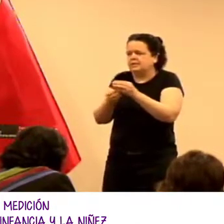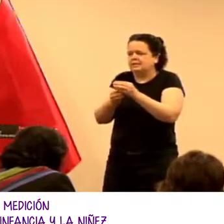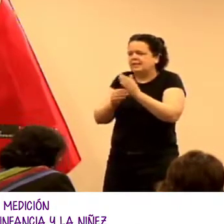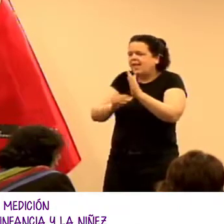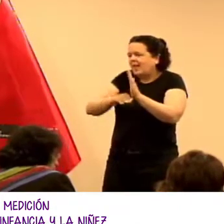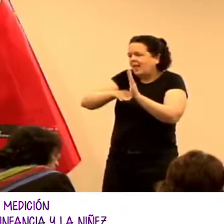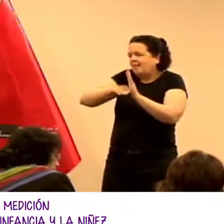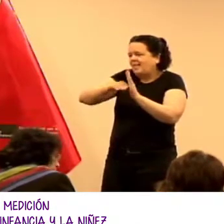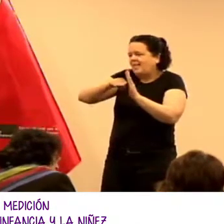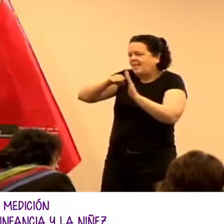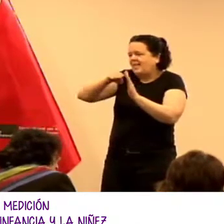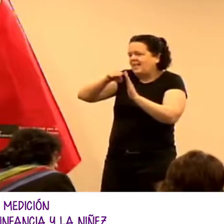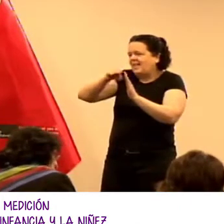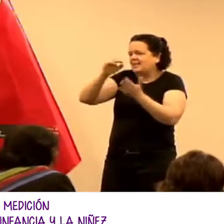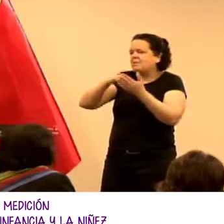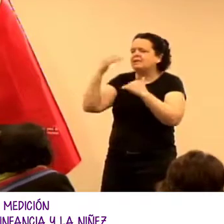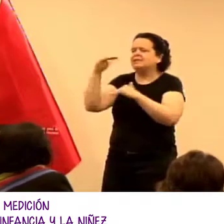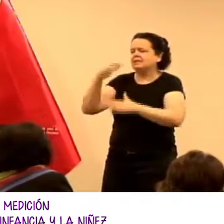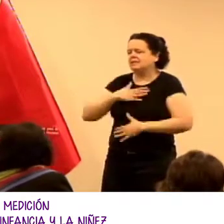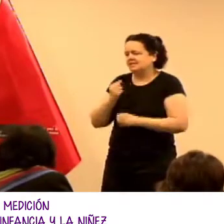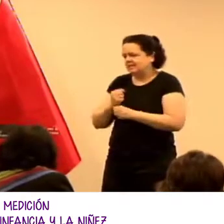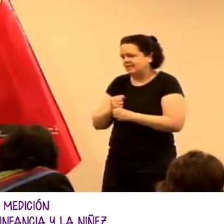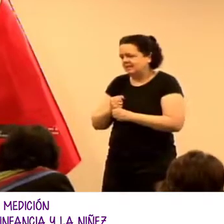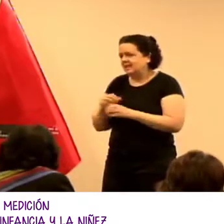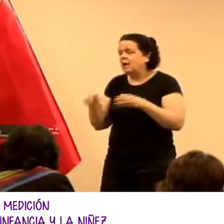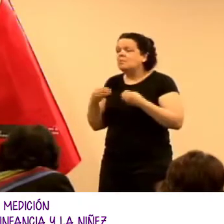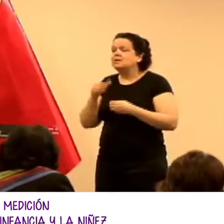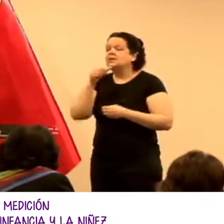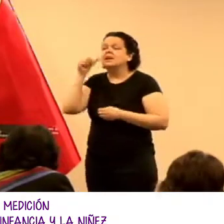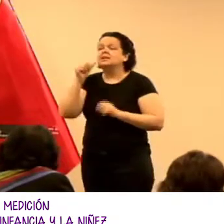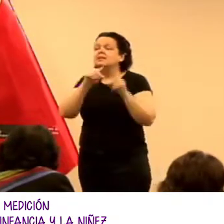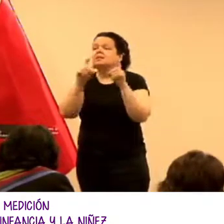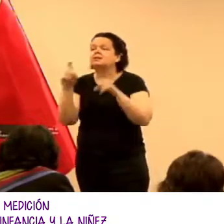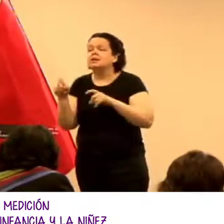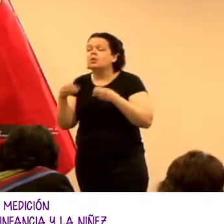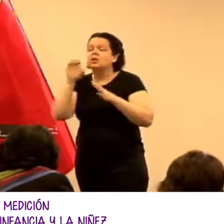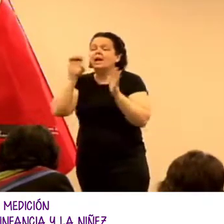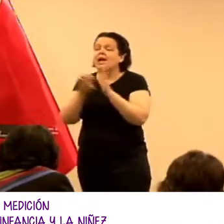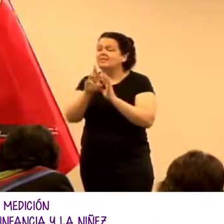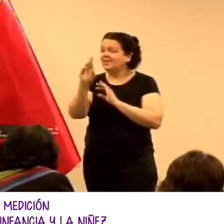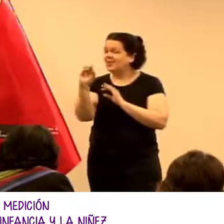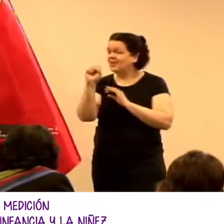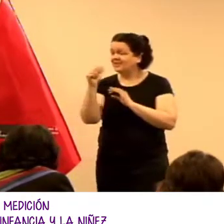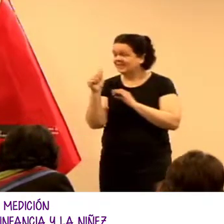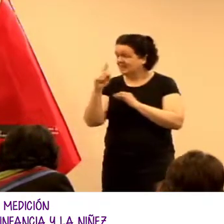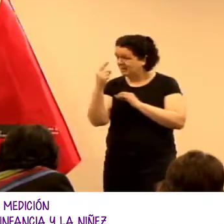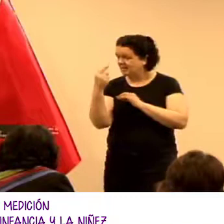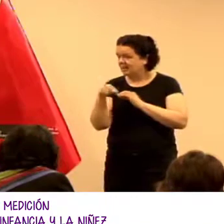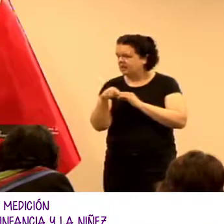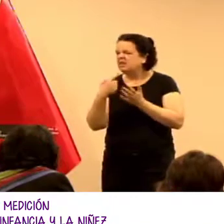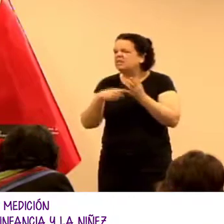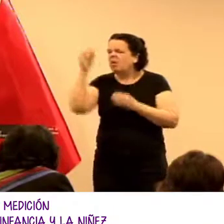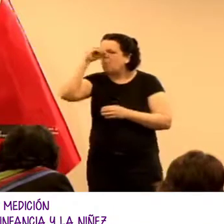aumenta la posibilidad de que existan limitaciones funcionales, ¿no? Por eso yo ayer le preguntaba, cuando vimos el ejemplo de Rosa en la primera,